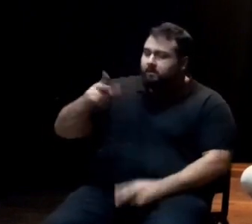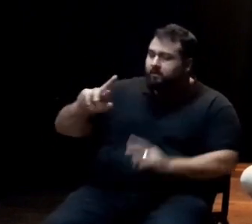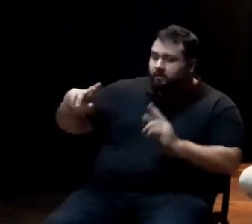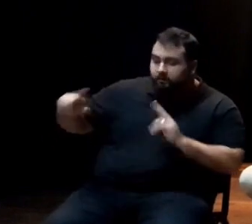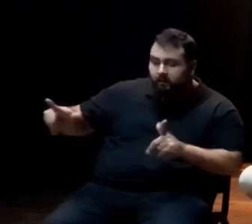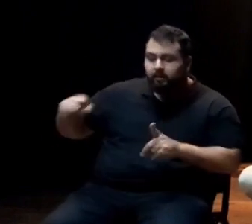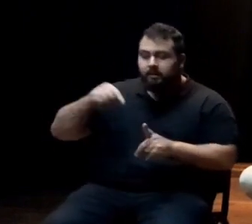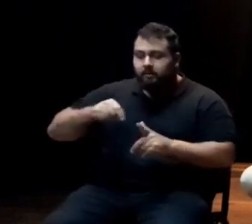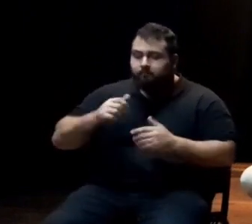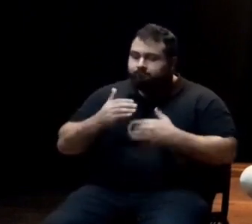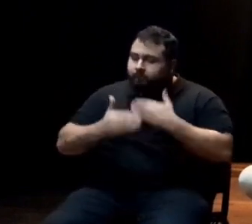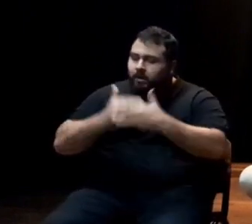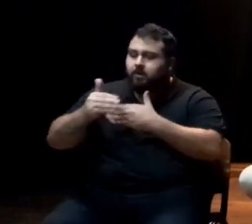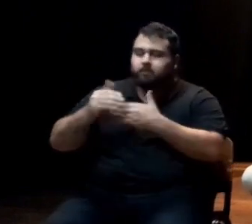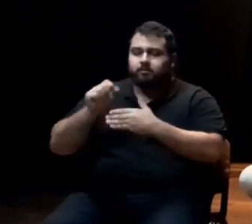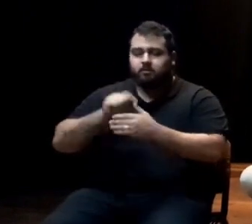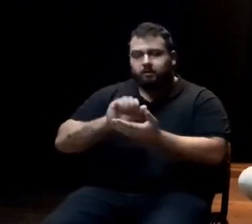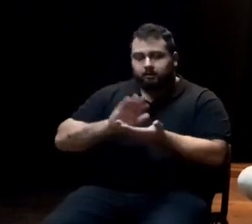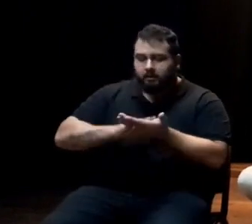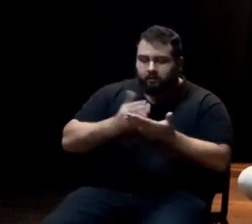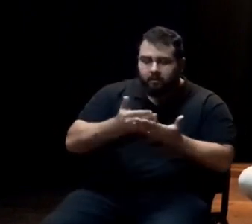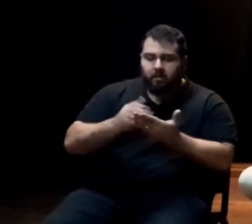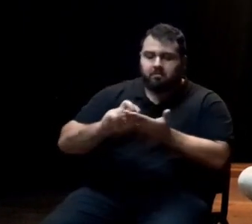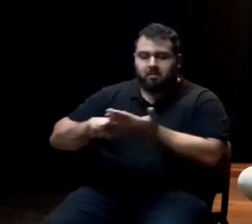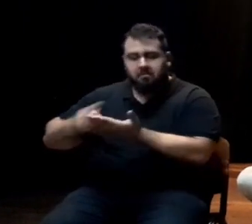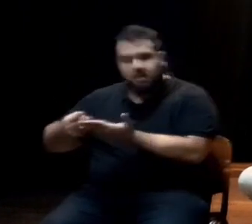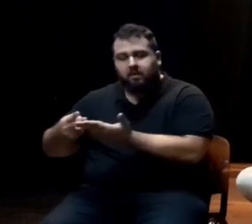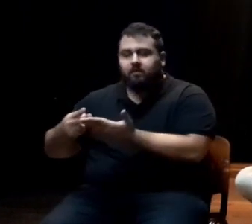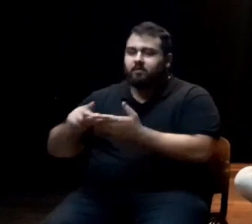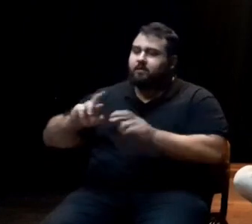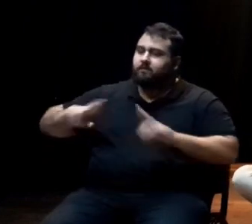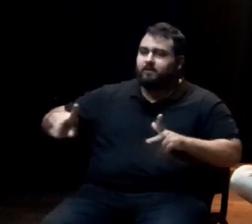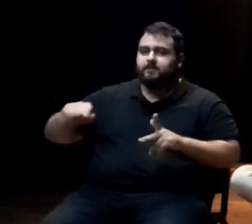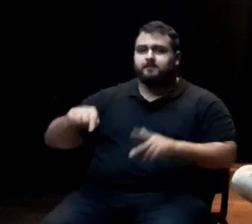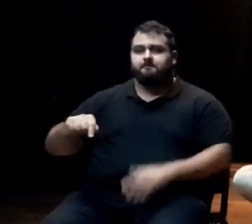desse processo de tradução e interpretação. Tá, beleza.